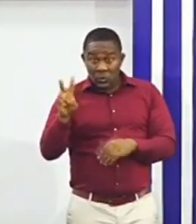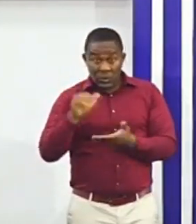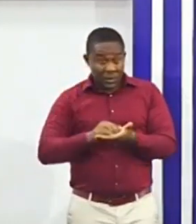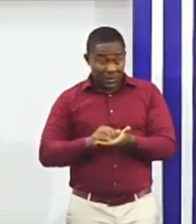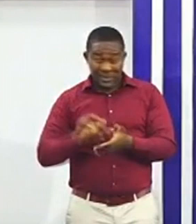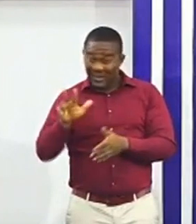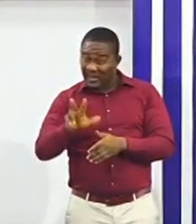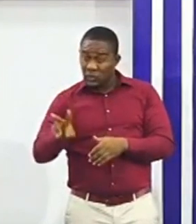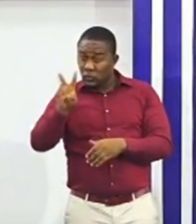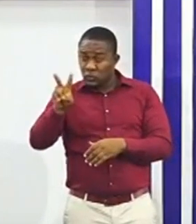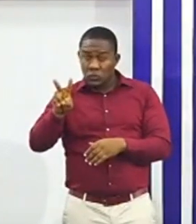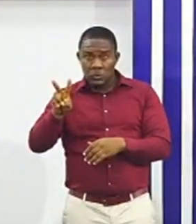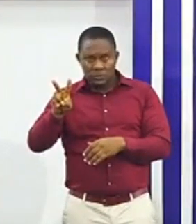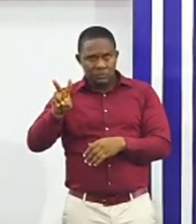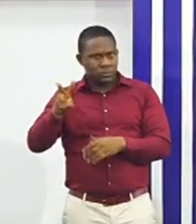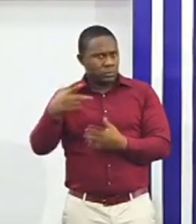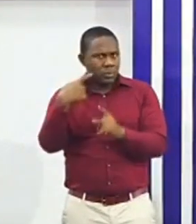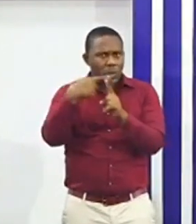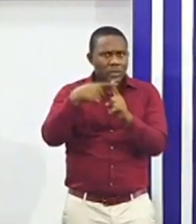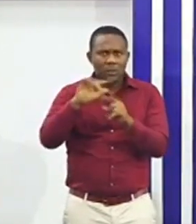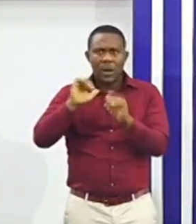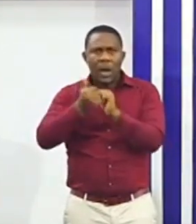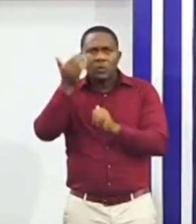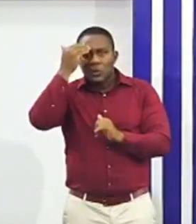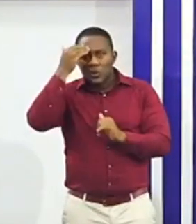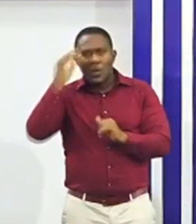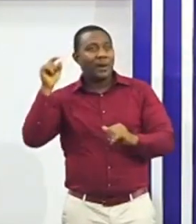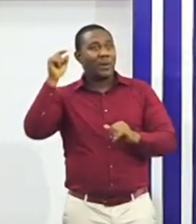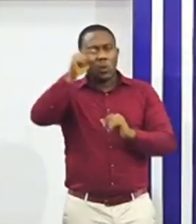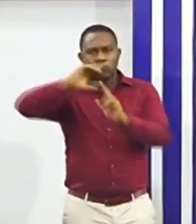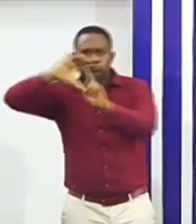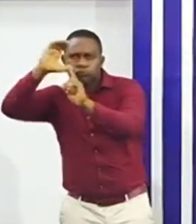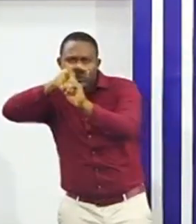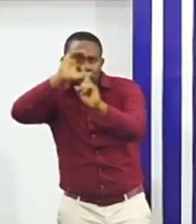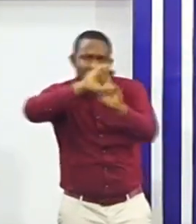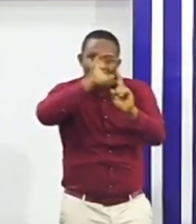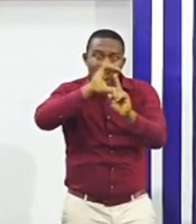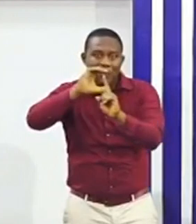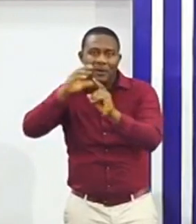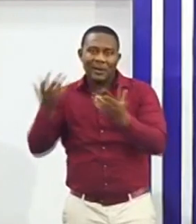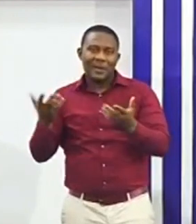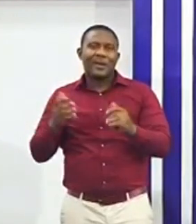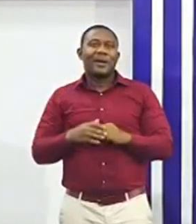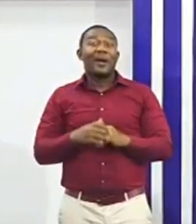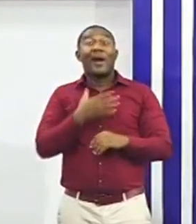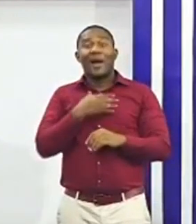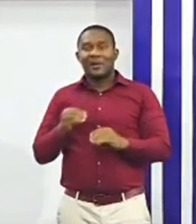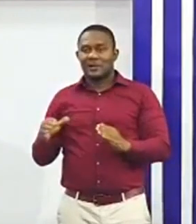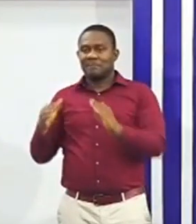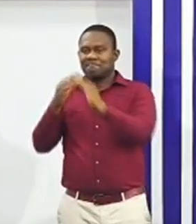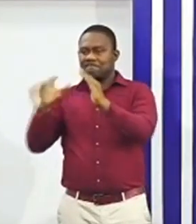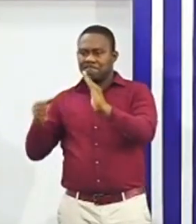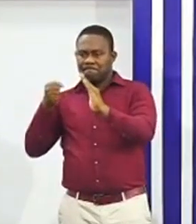doleza nar ani pieni bunyen bun nan po ka ata nga ye korata doleza ta ni pieni